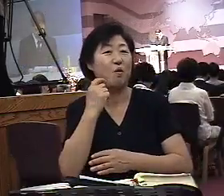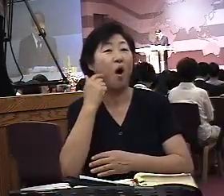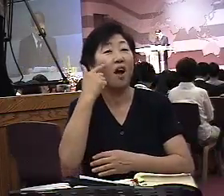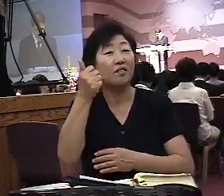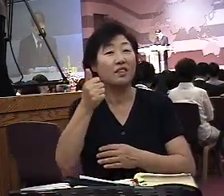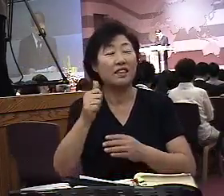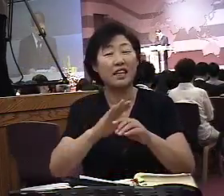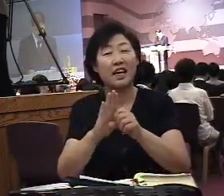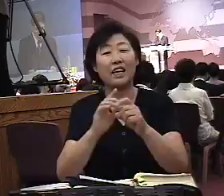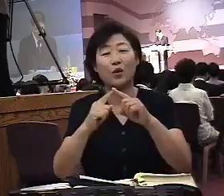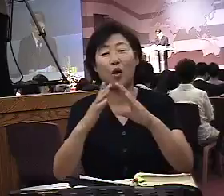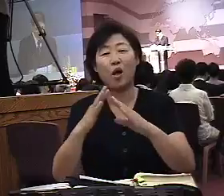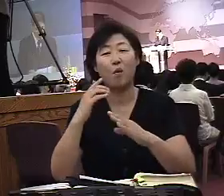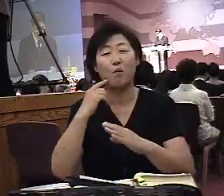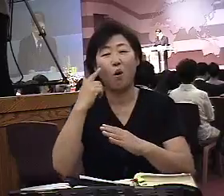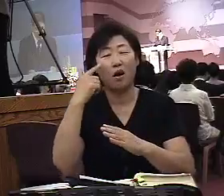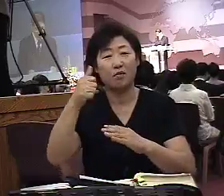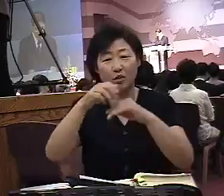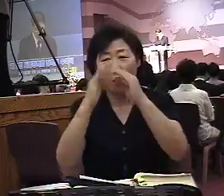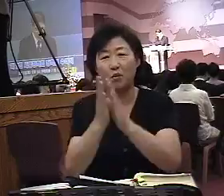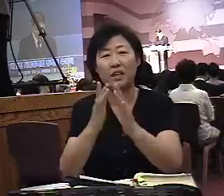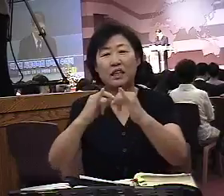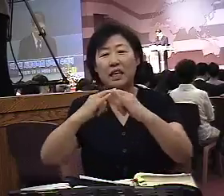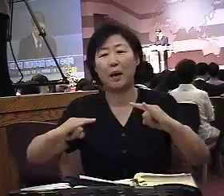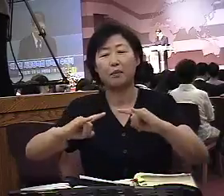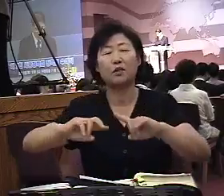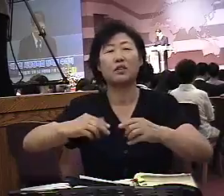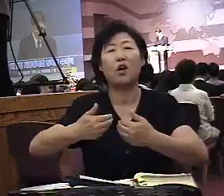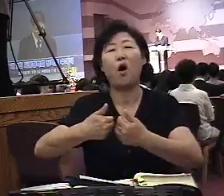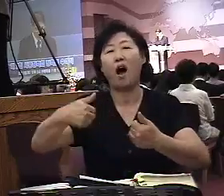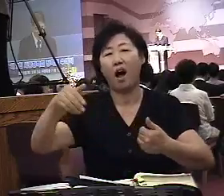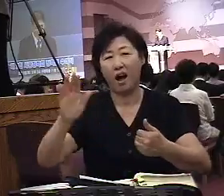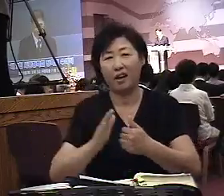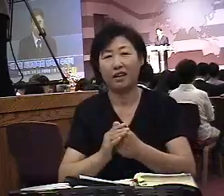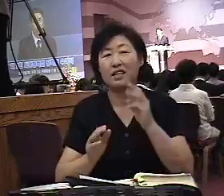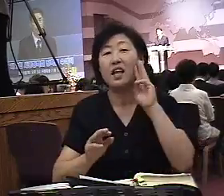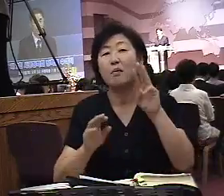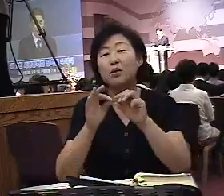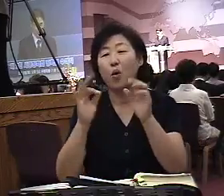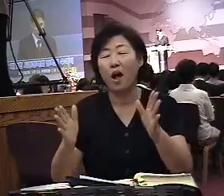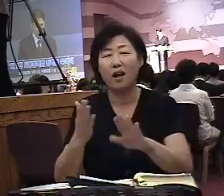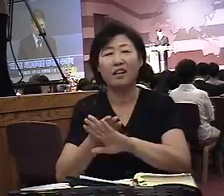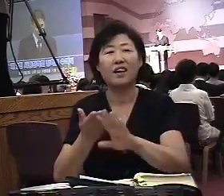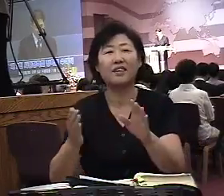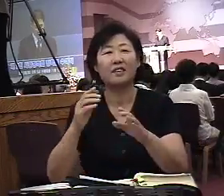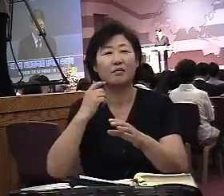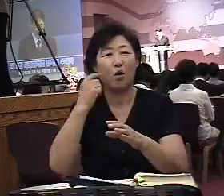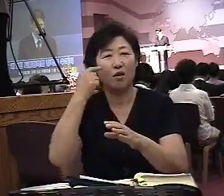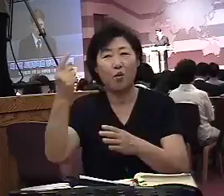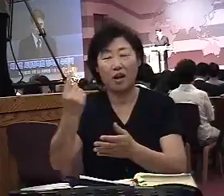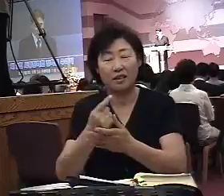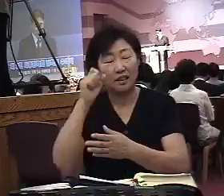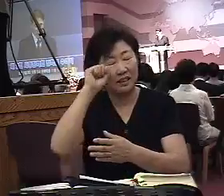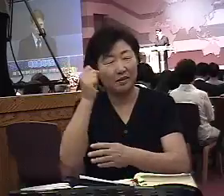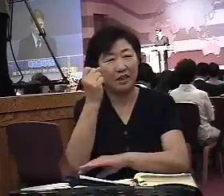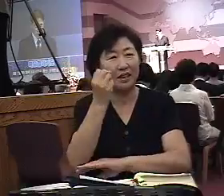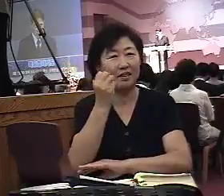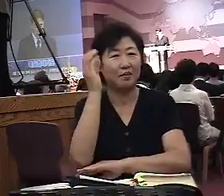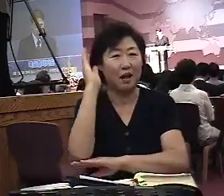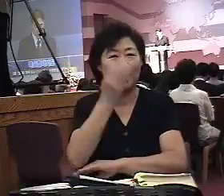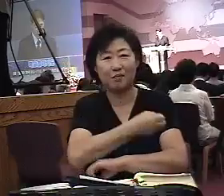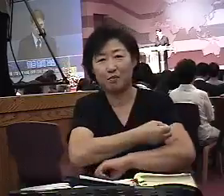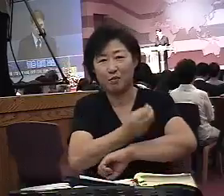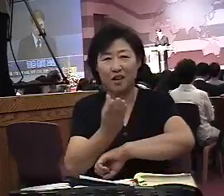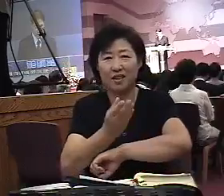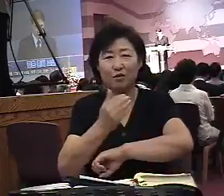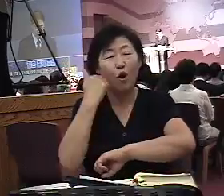은혜가 있기를 바랍니다. 제1회 사랑 장학회 장학금 수여식 이번 토요일에 있습니다. 목요일 철학기도 목요일 저녁에 있습니다.